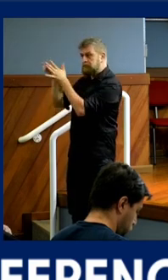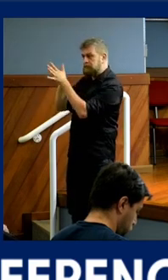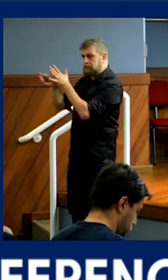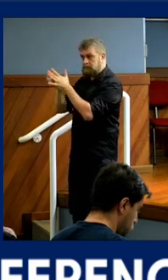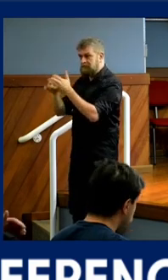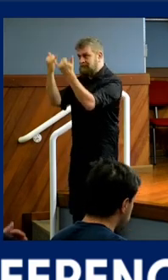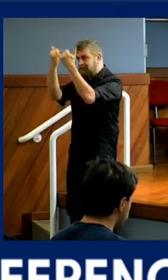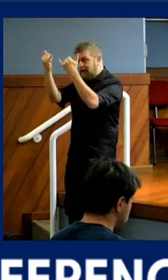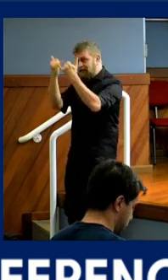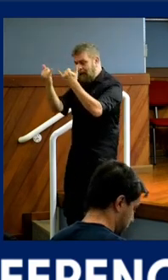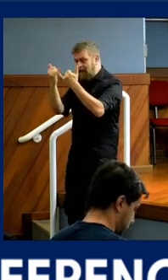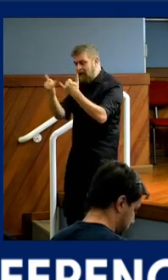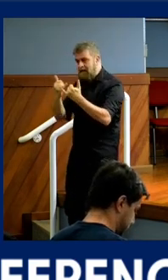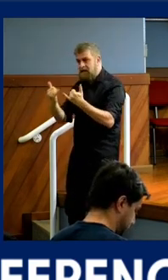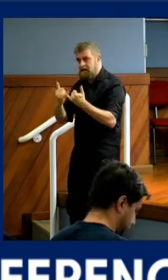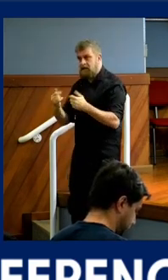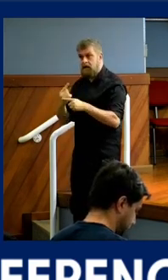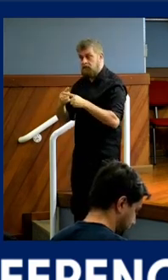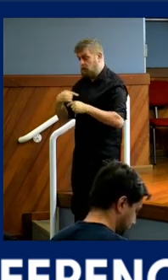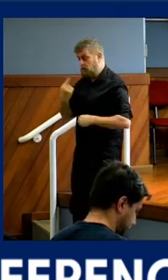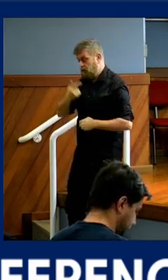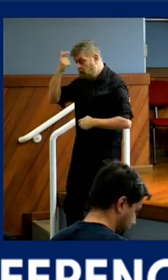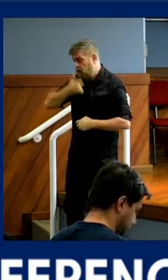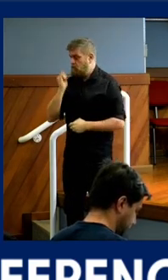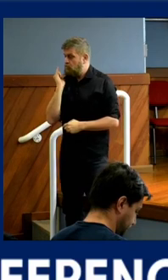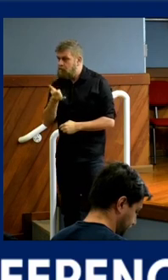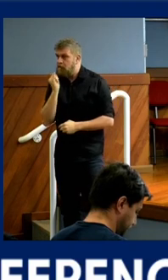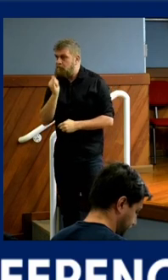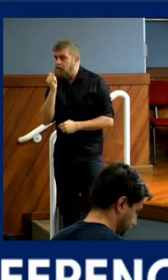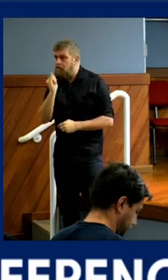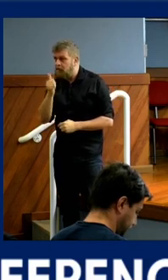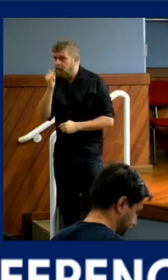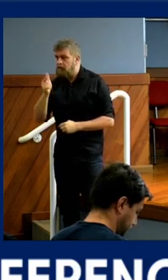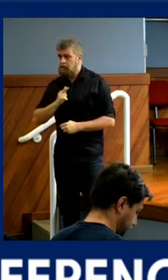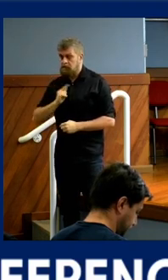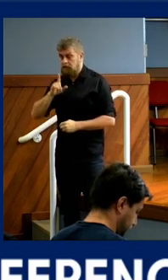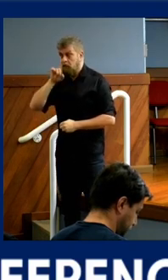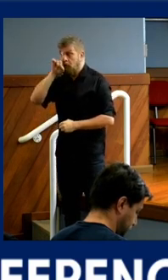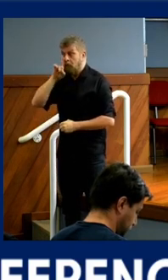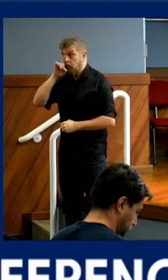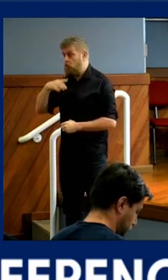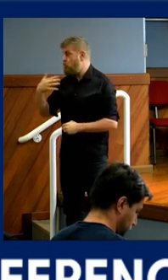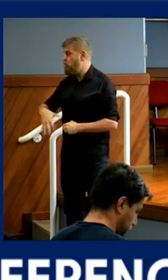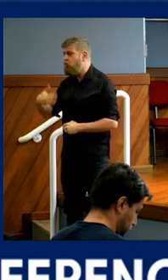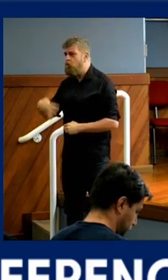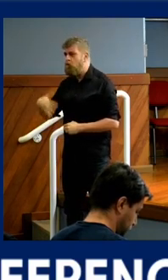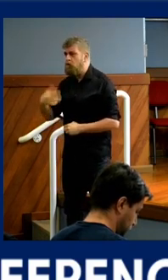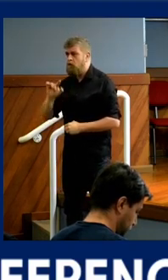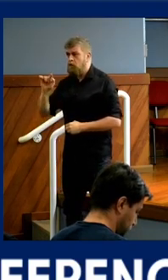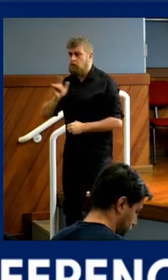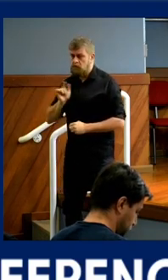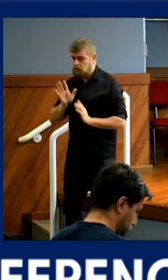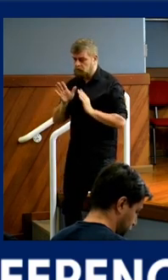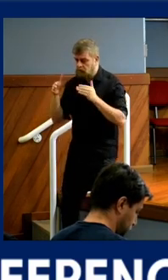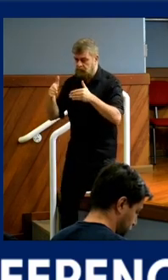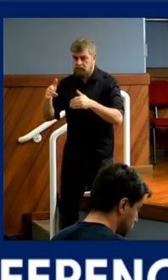são iguais. Até porque, gente, eu continuo repetindo que existe um perigo muito, muito grande no que se refere